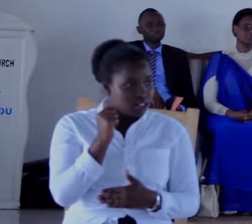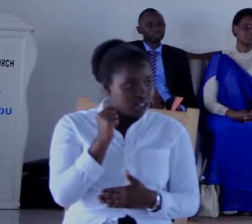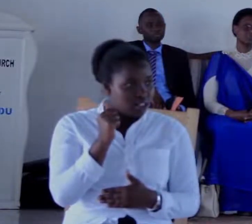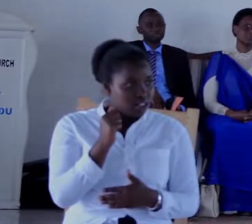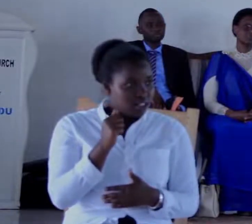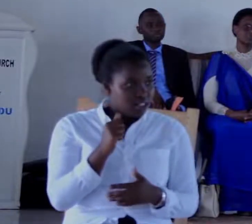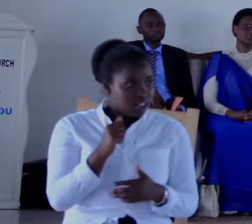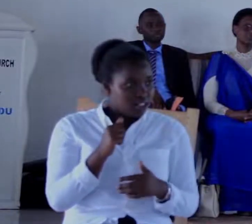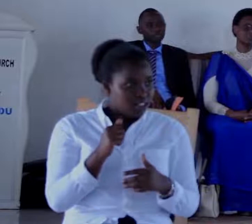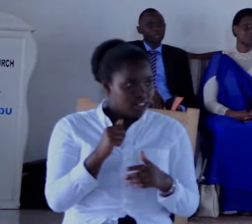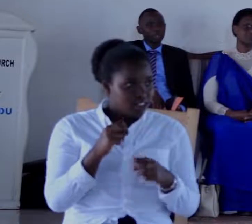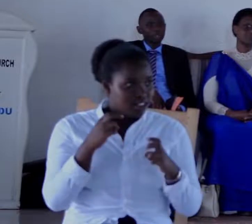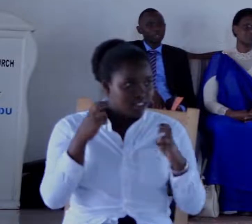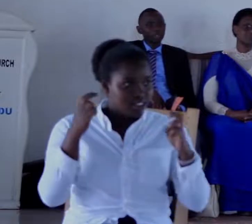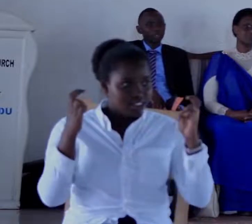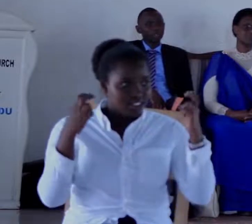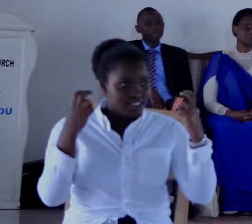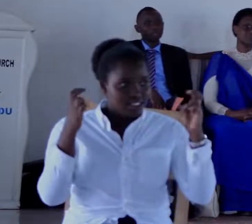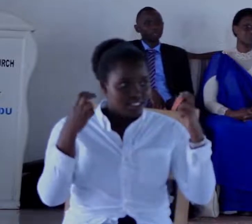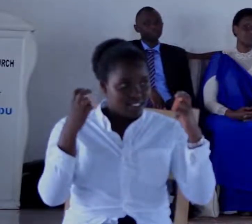agaciro ibikwiriye guhabwa